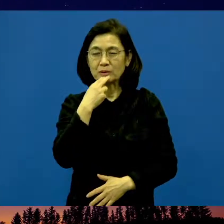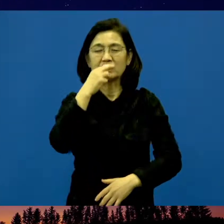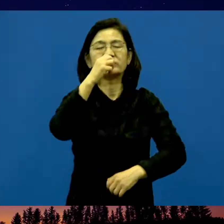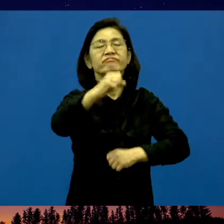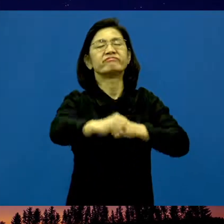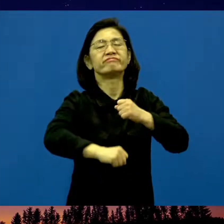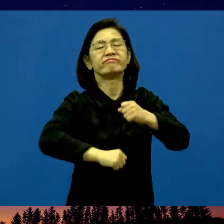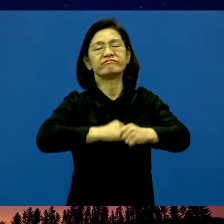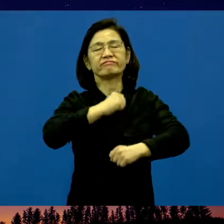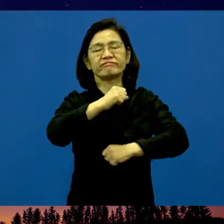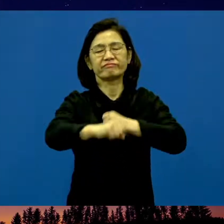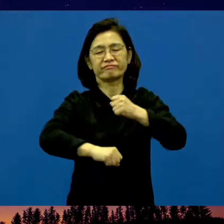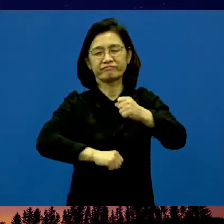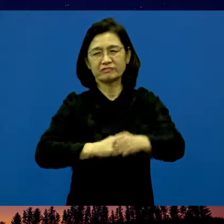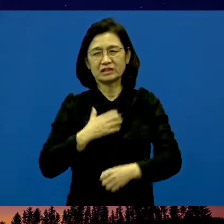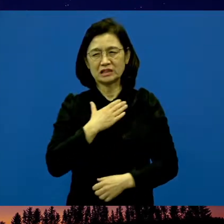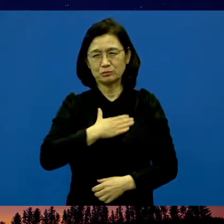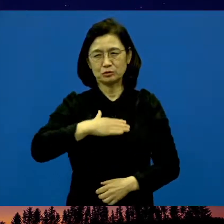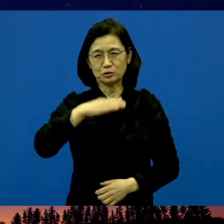상층부에서 일어나는 일이죠.